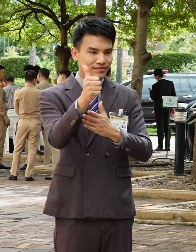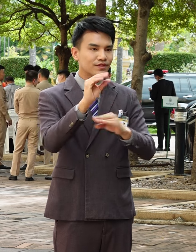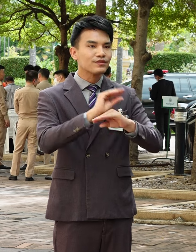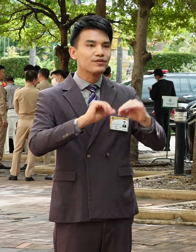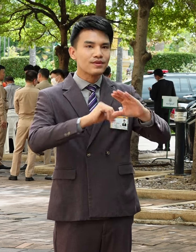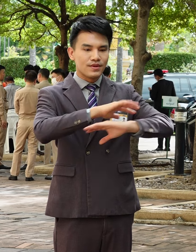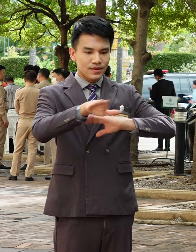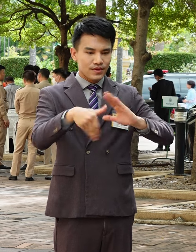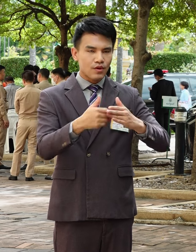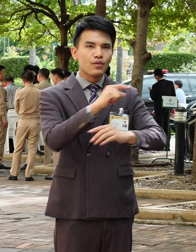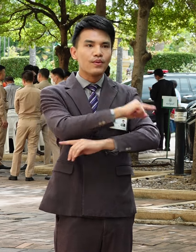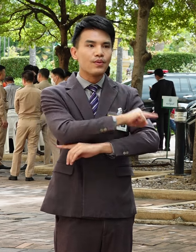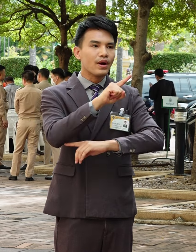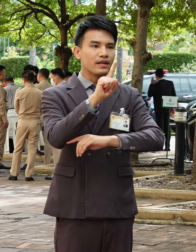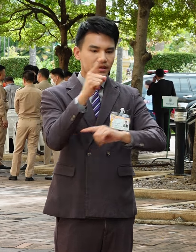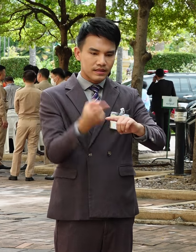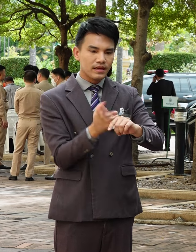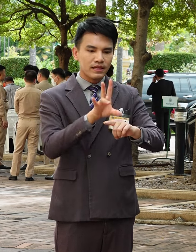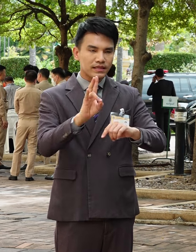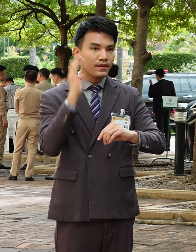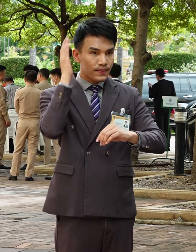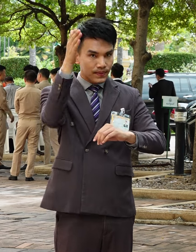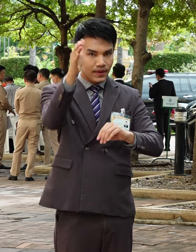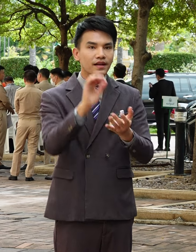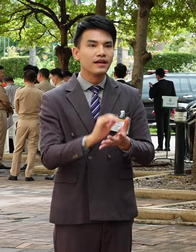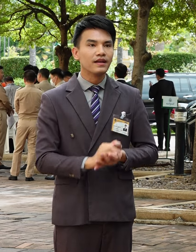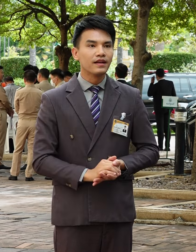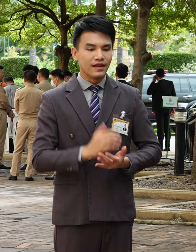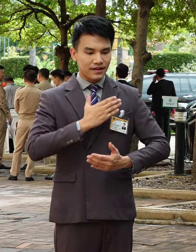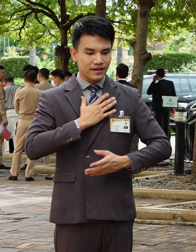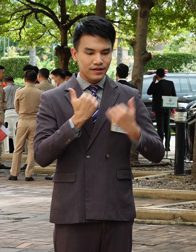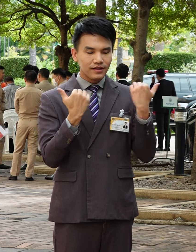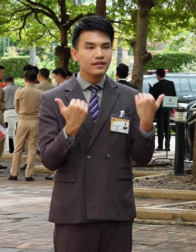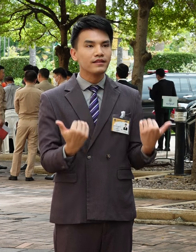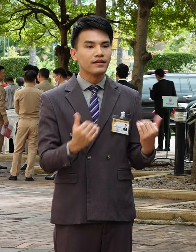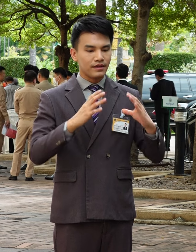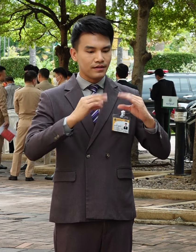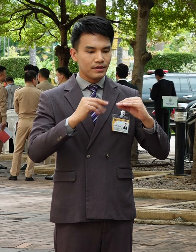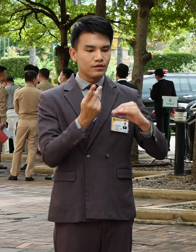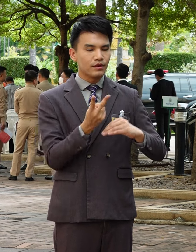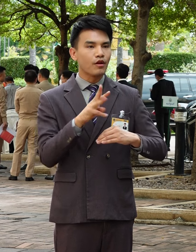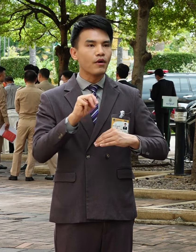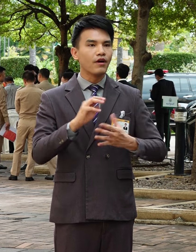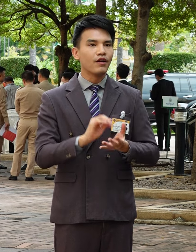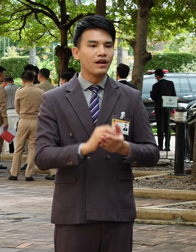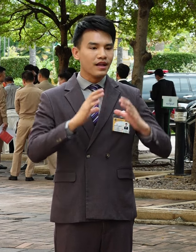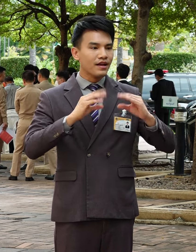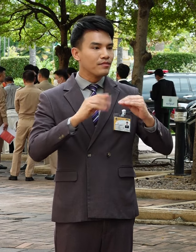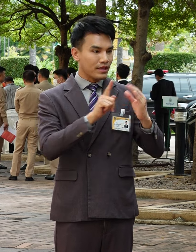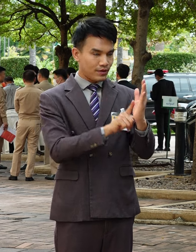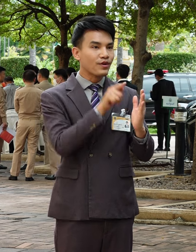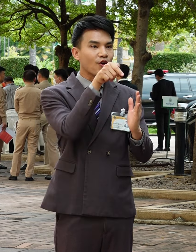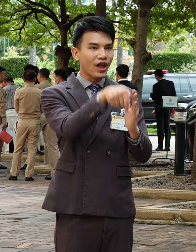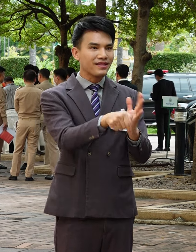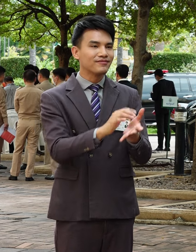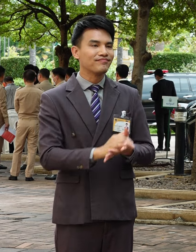การนี้เองนะครับในวันที่1กรกฎาคมที่จะถึงนี้นะครับที่เราจะมีการประชุมคณะรัฐมนตรีสัญจรไปที่จังหวัดนครรา